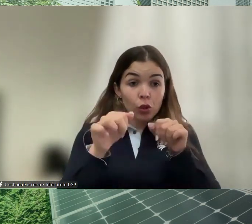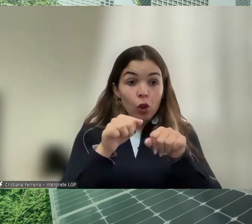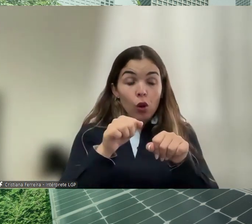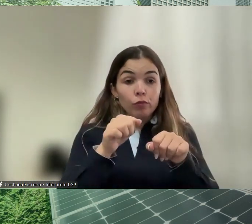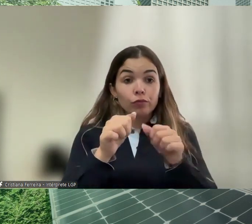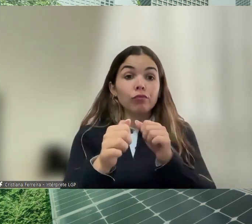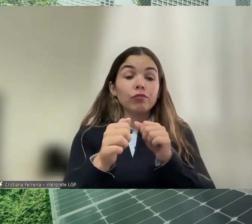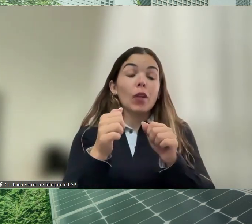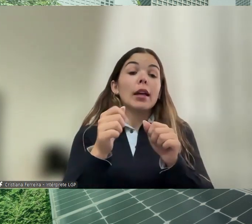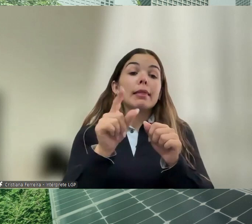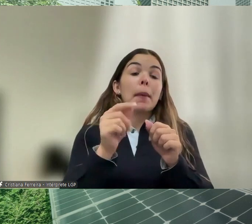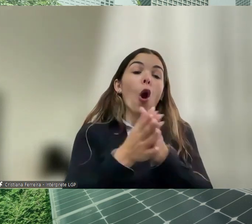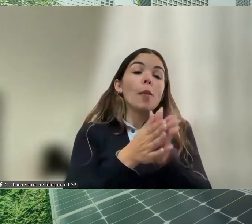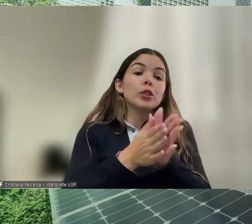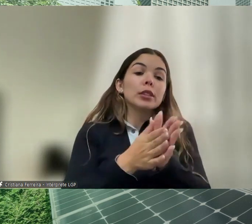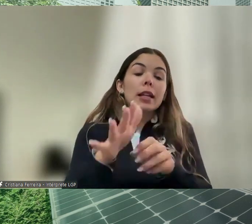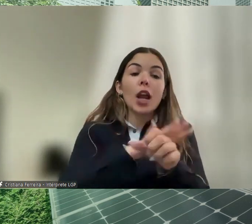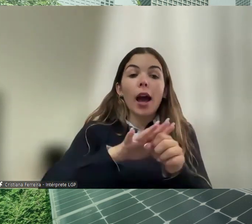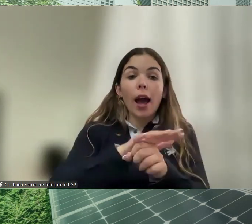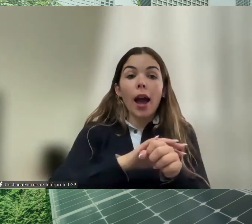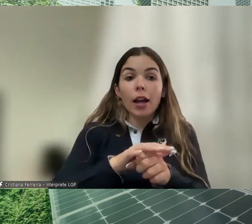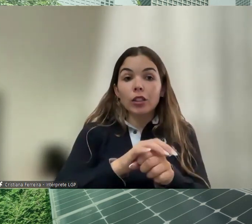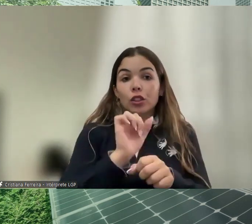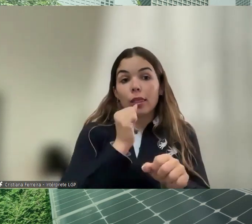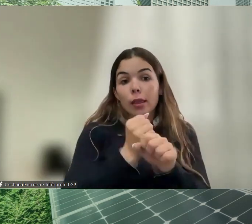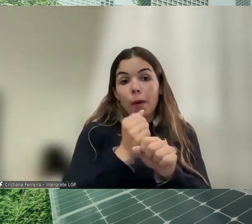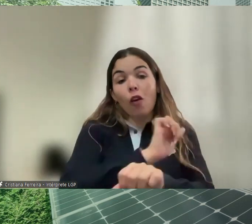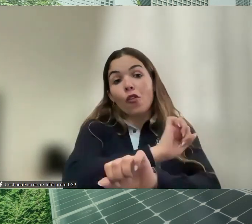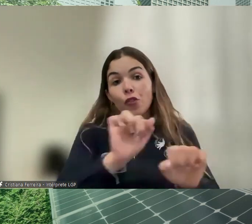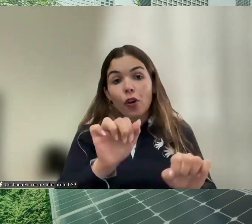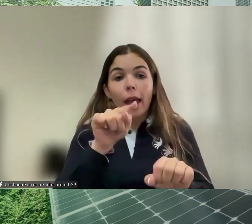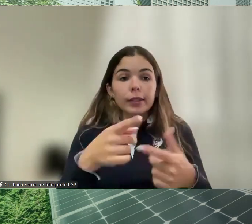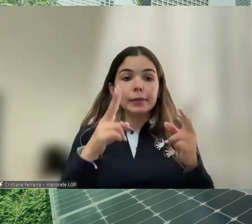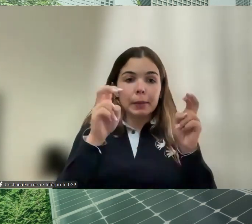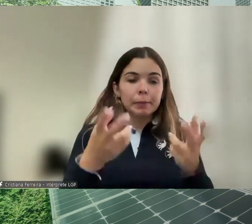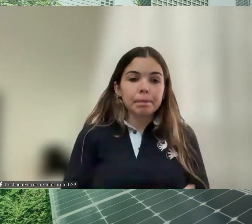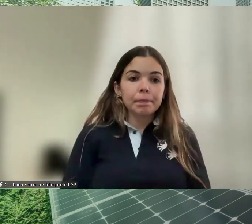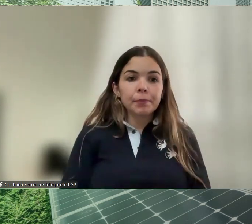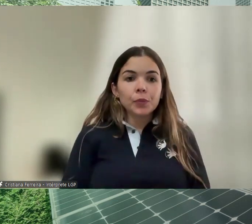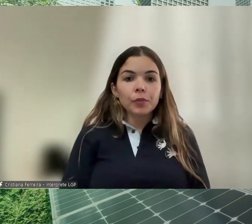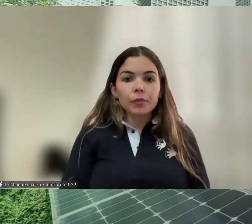nas vossas áreas de atuação relativamente a este contributo e a esta matéria.